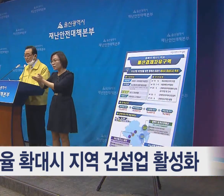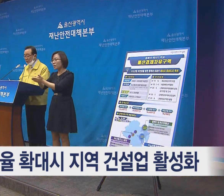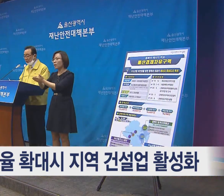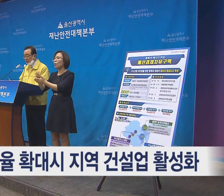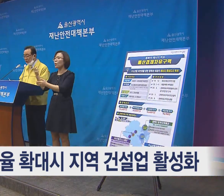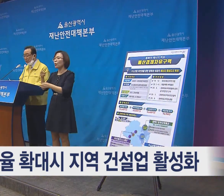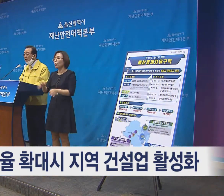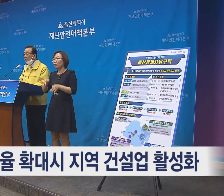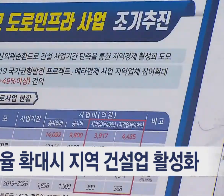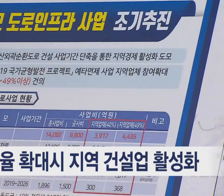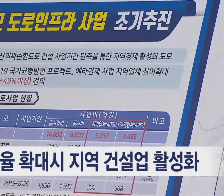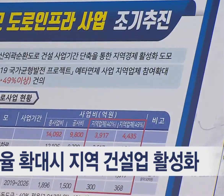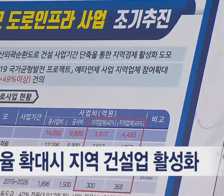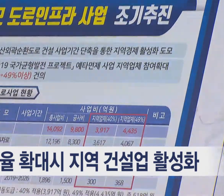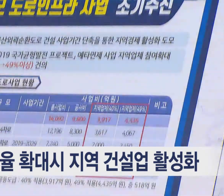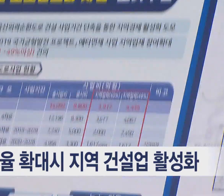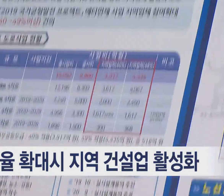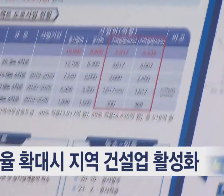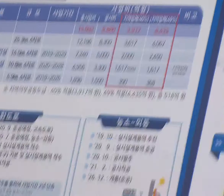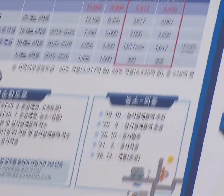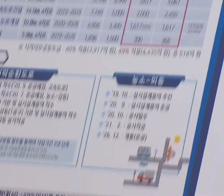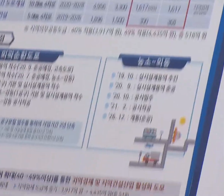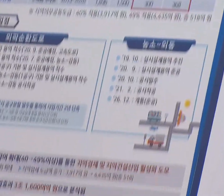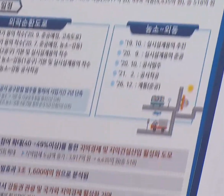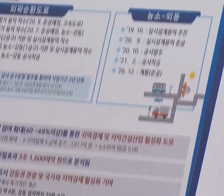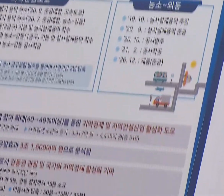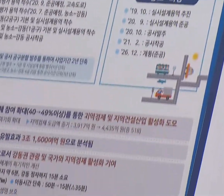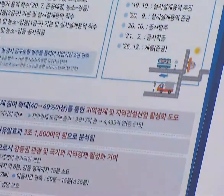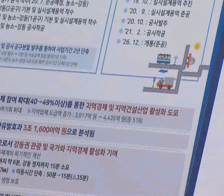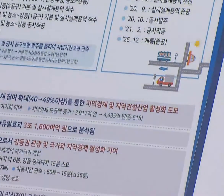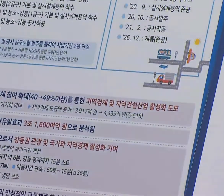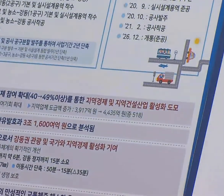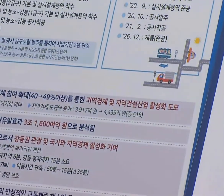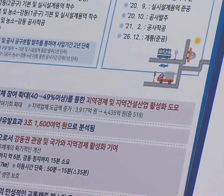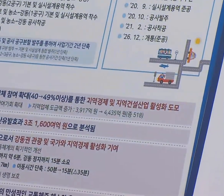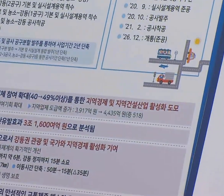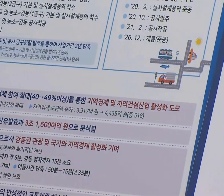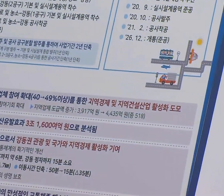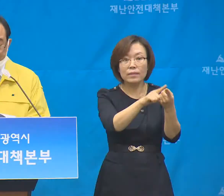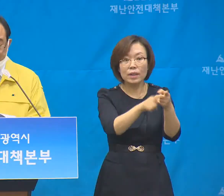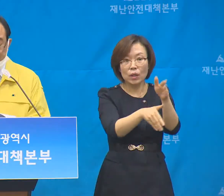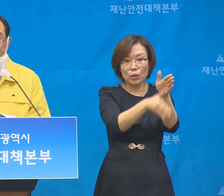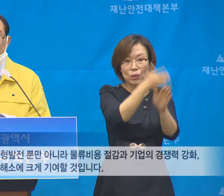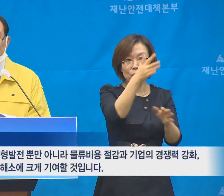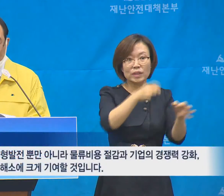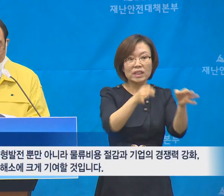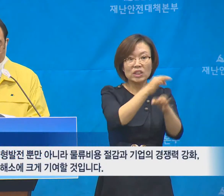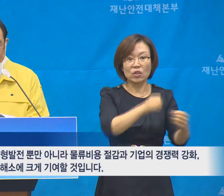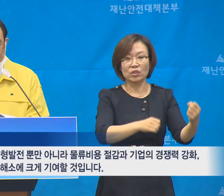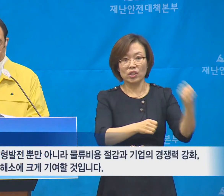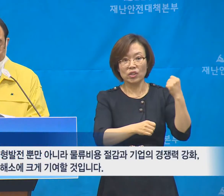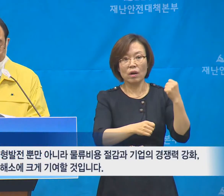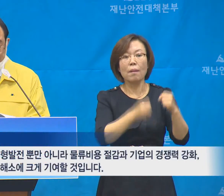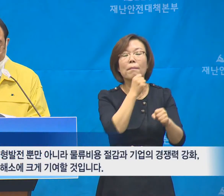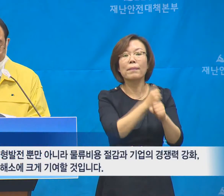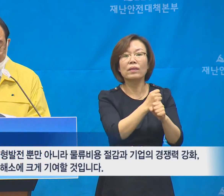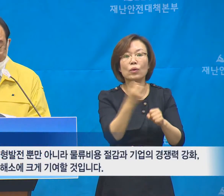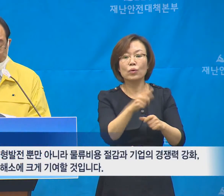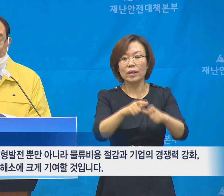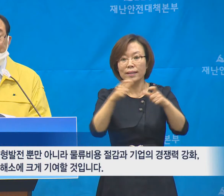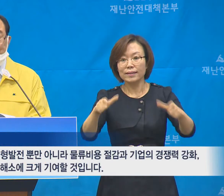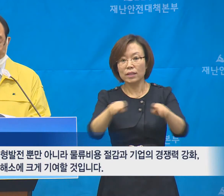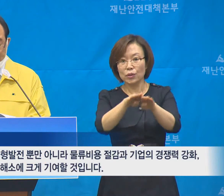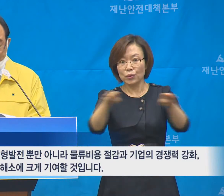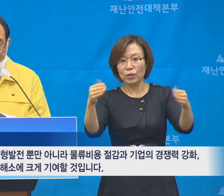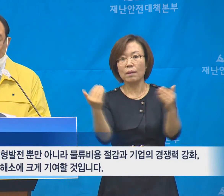고용 창출도 520 명 가량 증가할 것으로 기대됩니다 도시경쟁력 강화 지역은